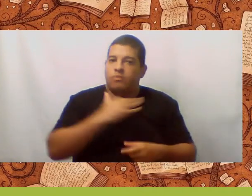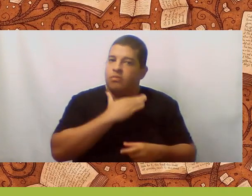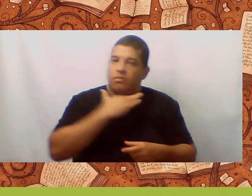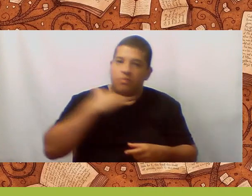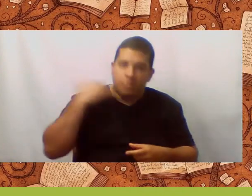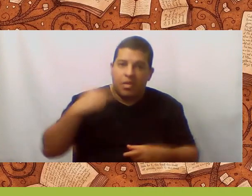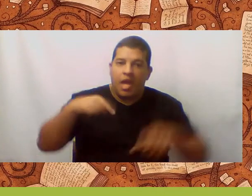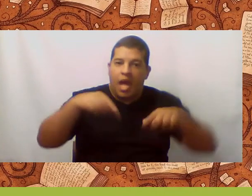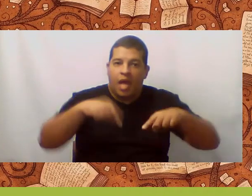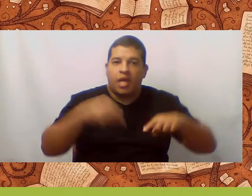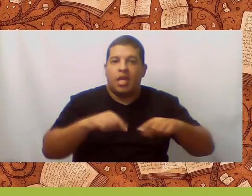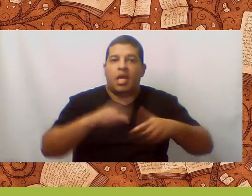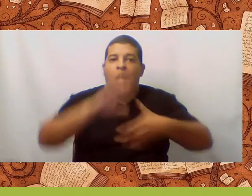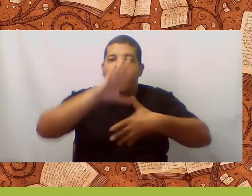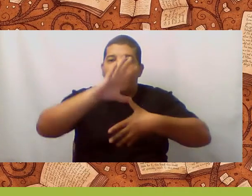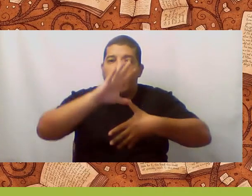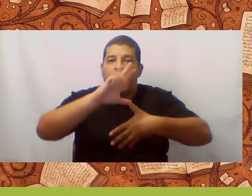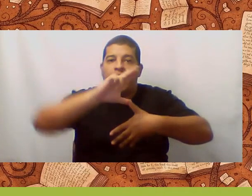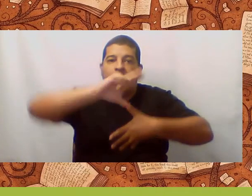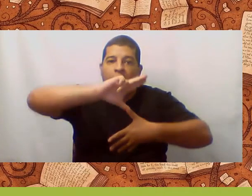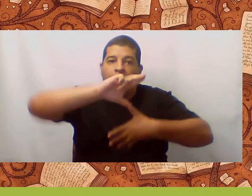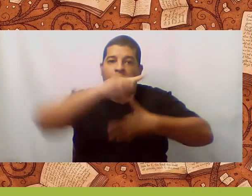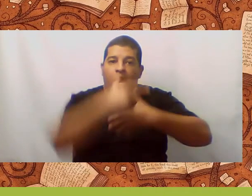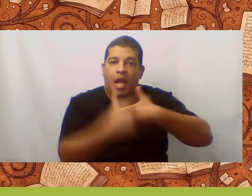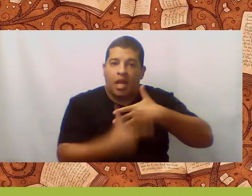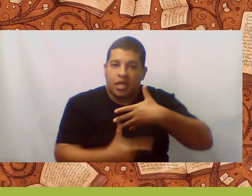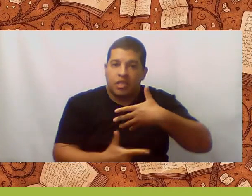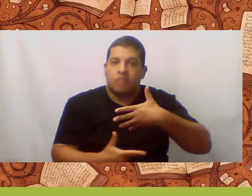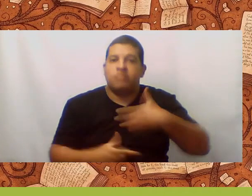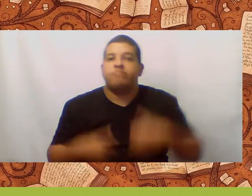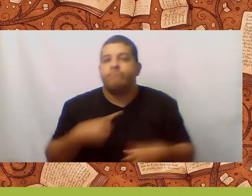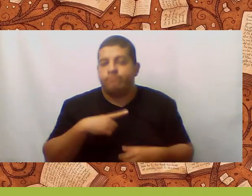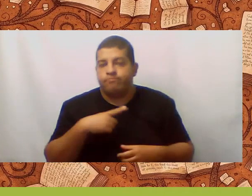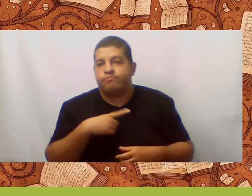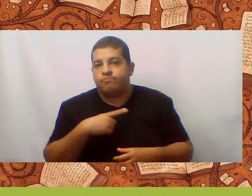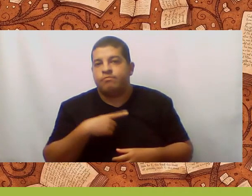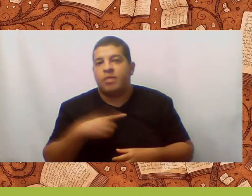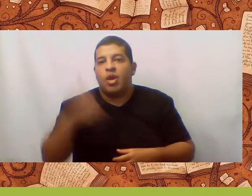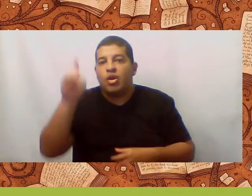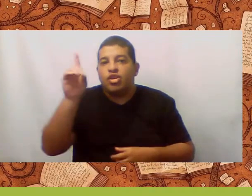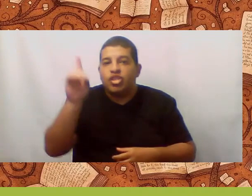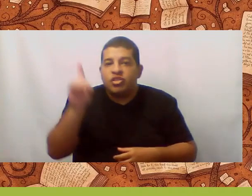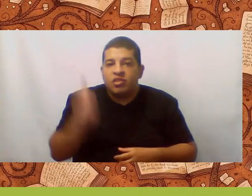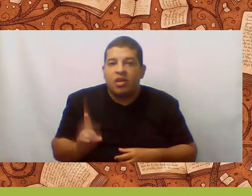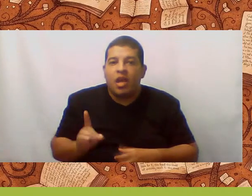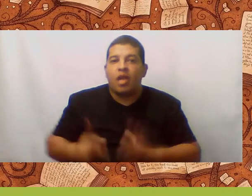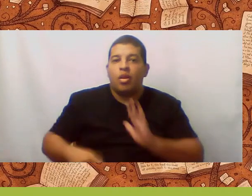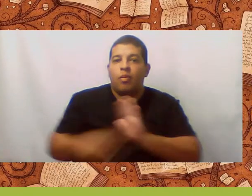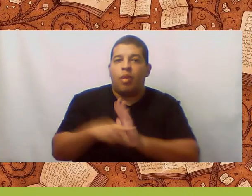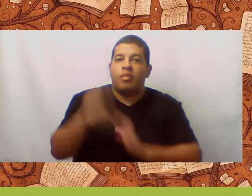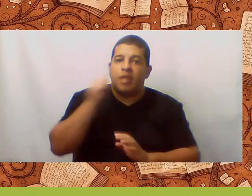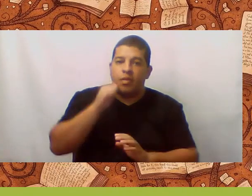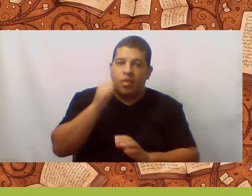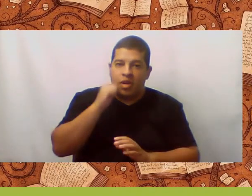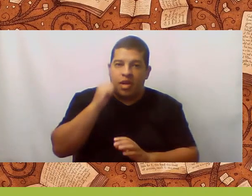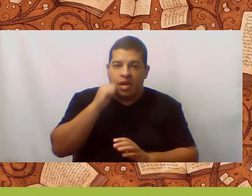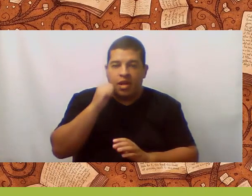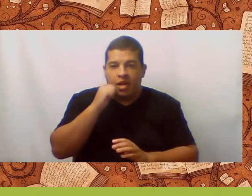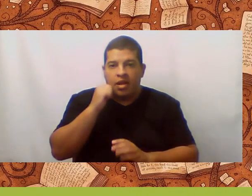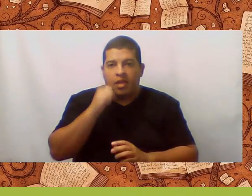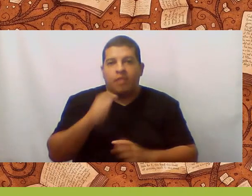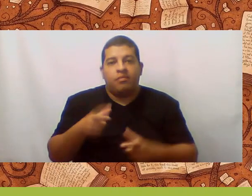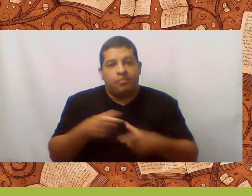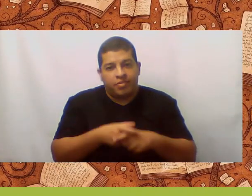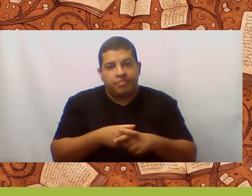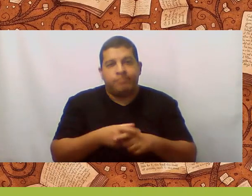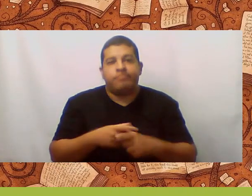Latina, na medida em que a nossa tradição de direitos das mulheres é muito mais restrita nesse